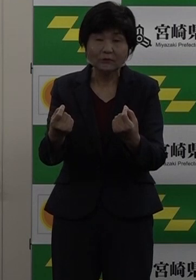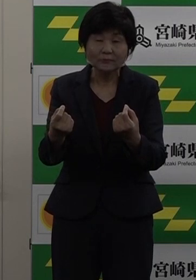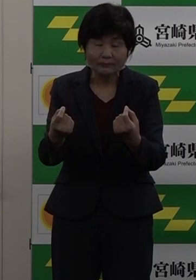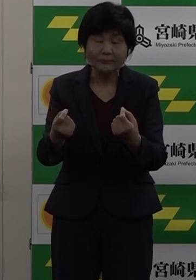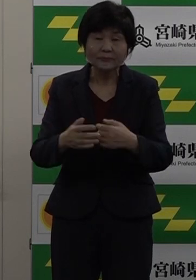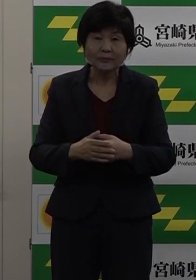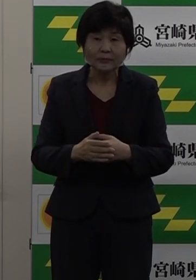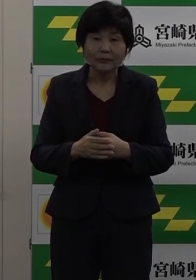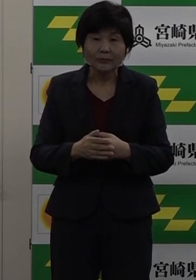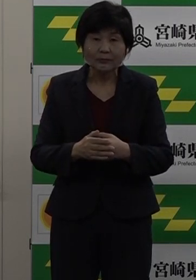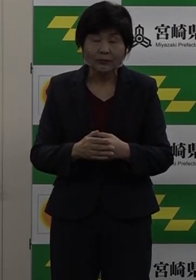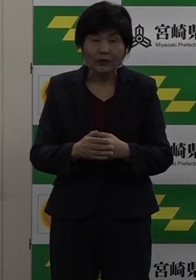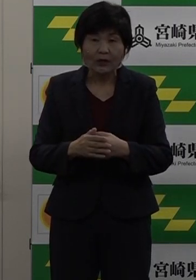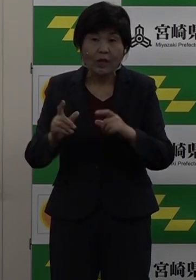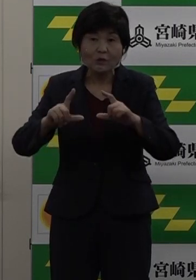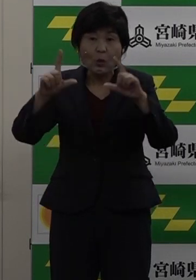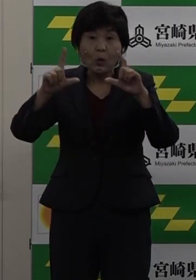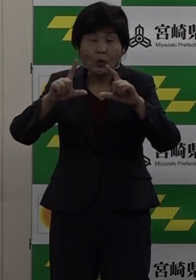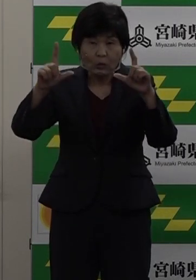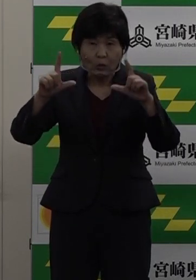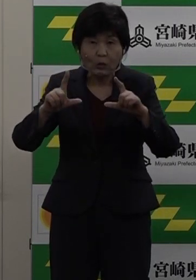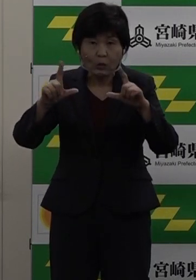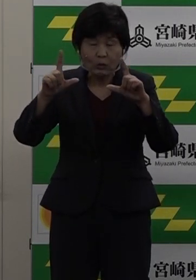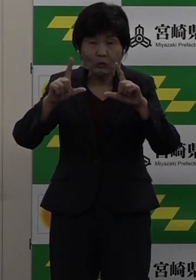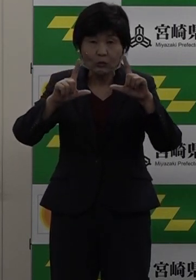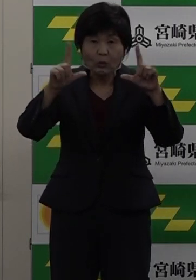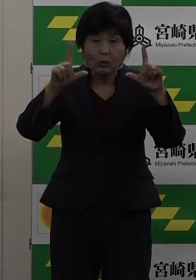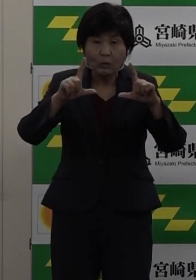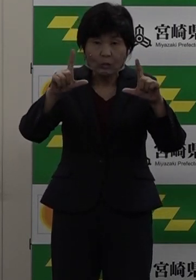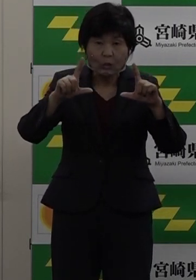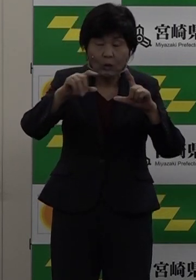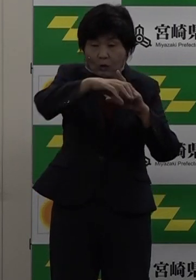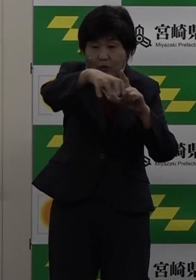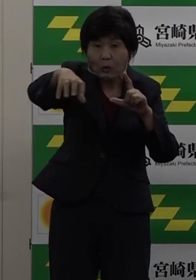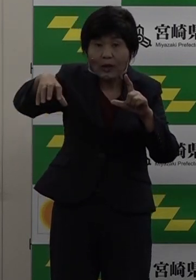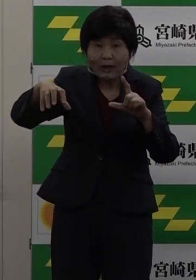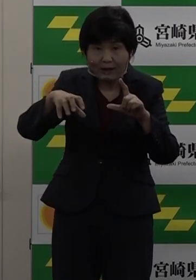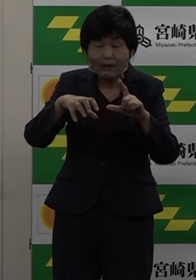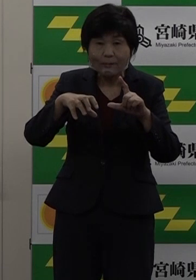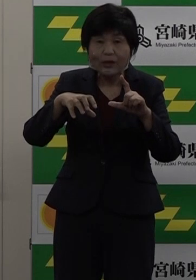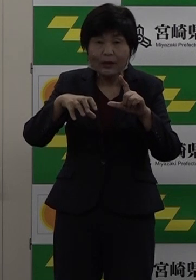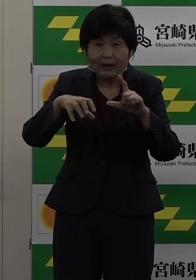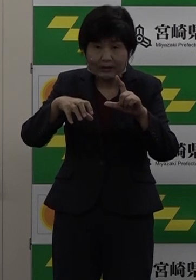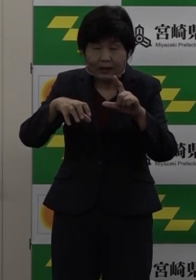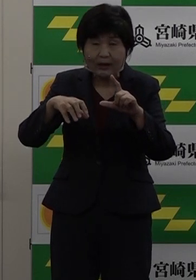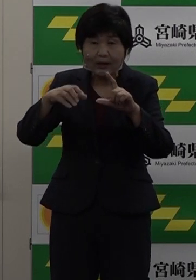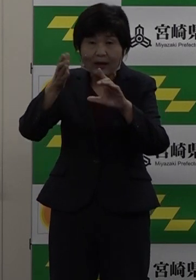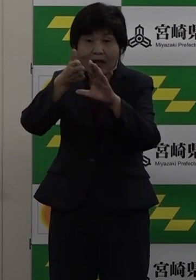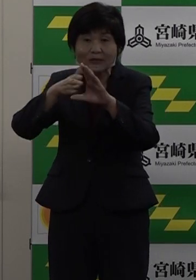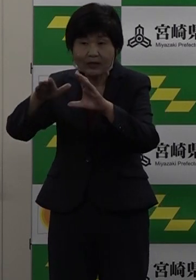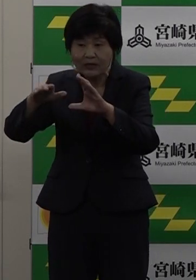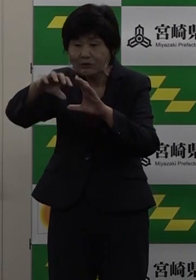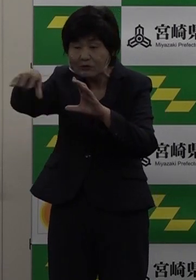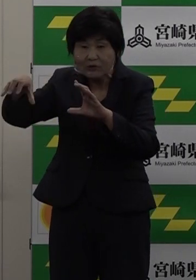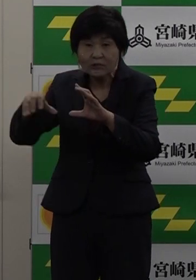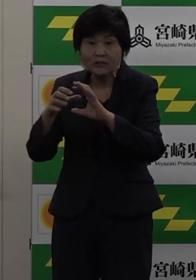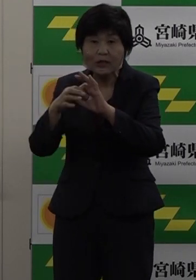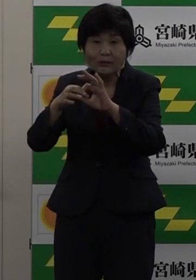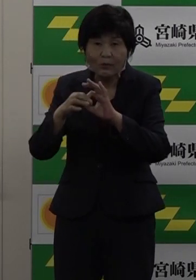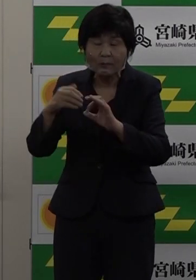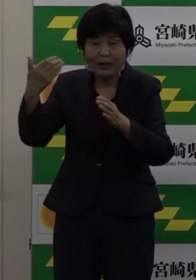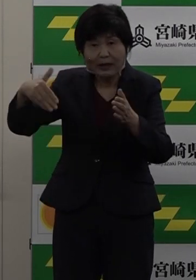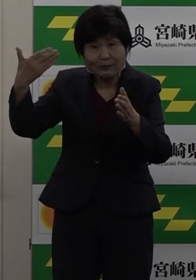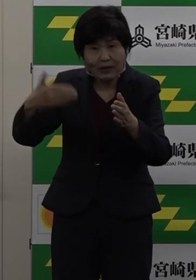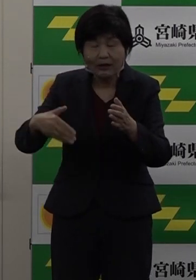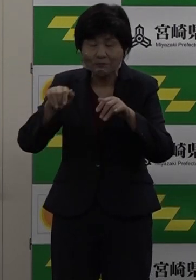しても、まだ東京関西にしてもですね、東京のみならず首都圏関西にしても感染が大きく拡大している地